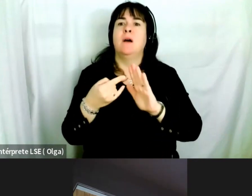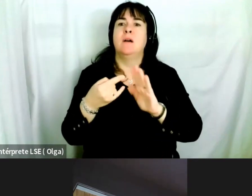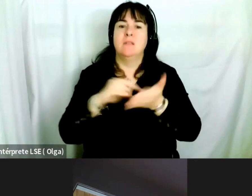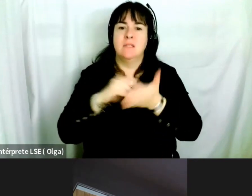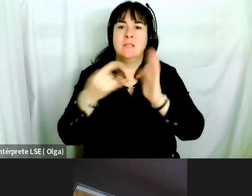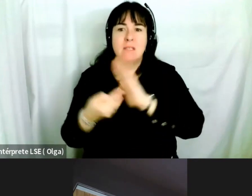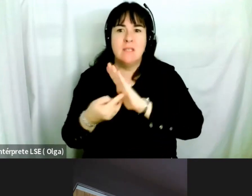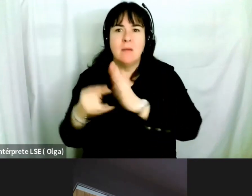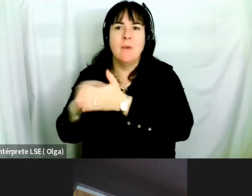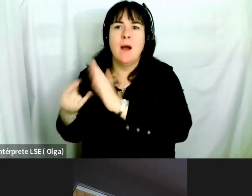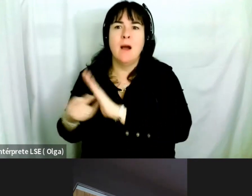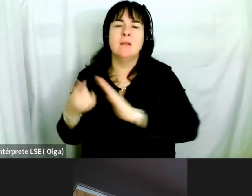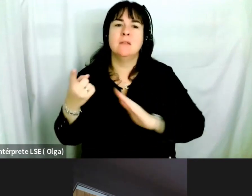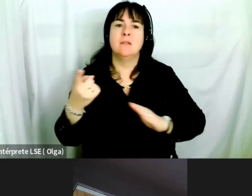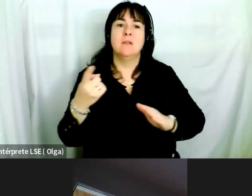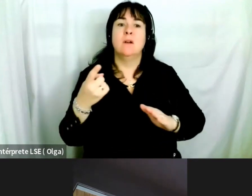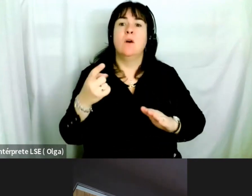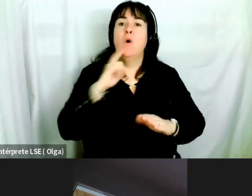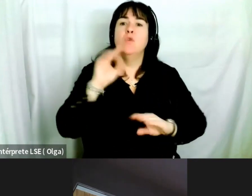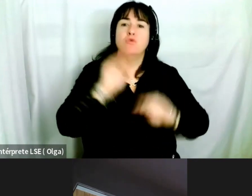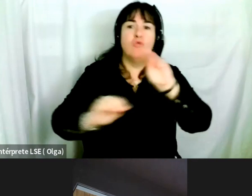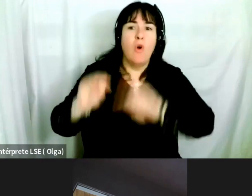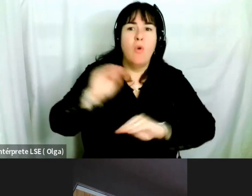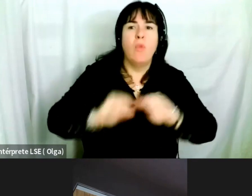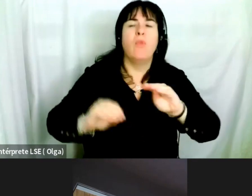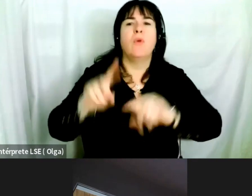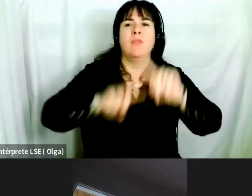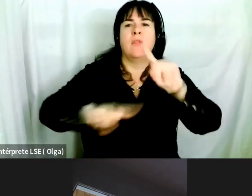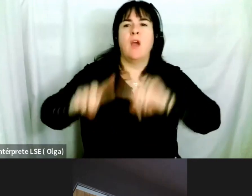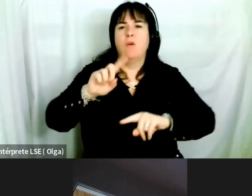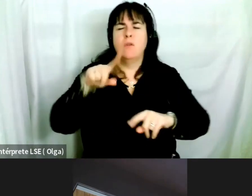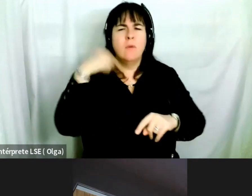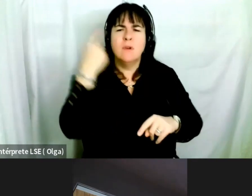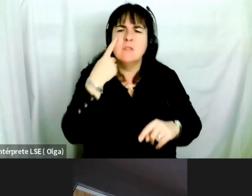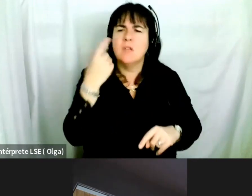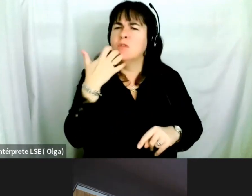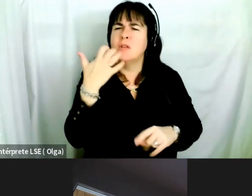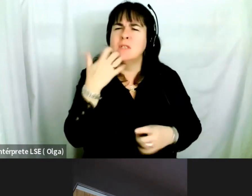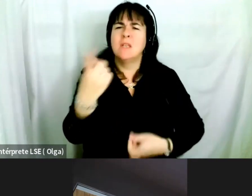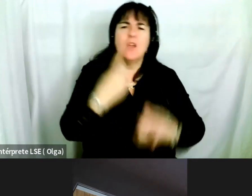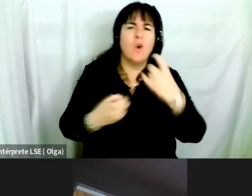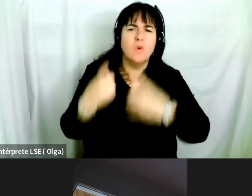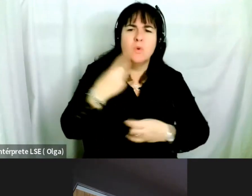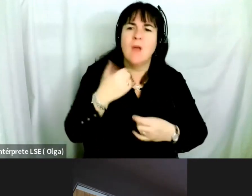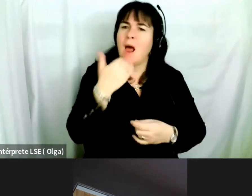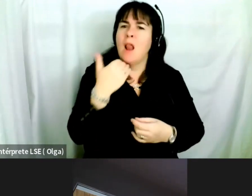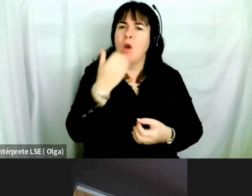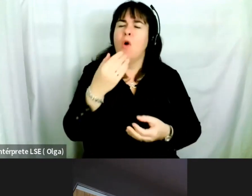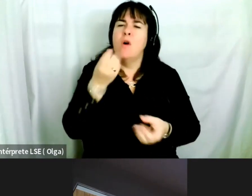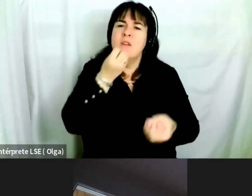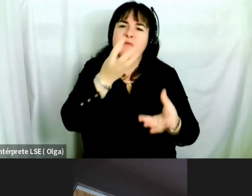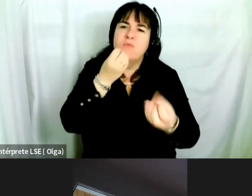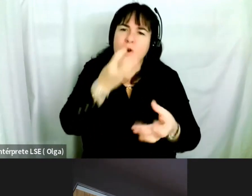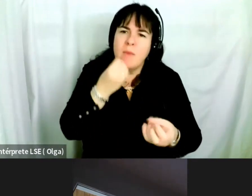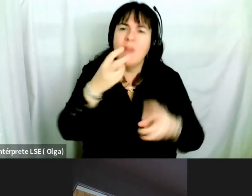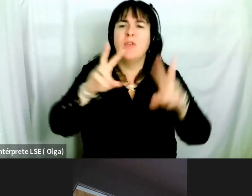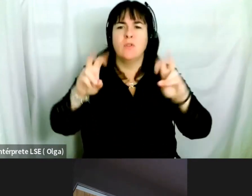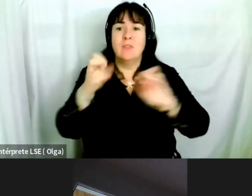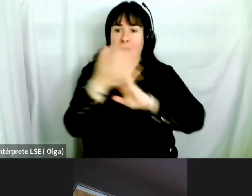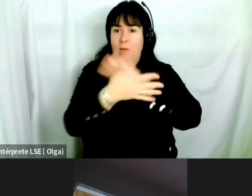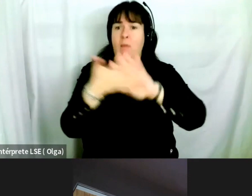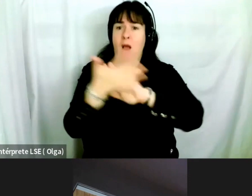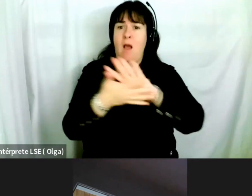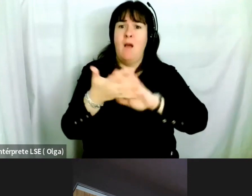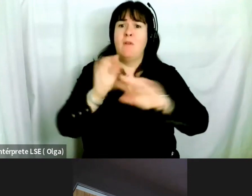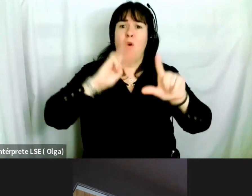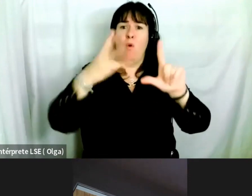vais a encontrar si consultáis cualquier información, cualquier papel que os entreguen que hable de este tema, cualquier web, como